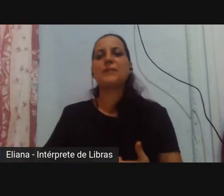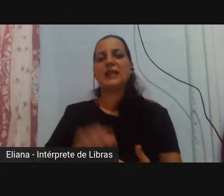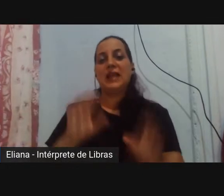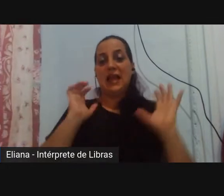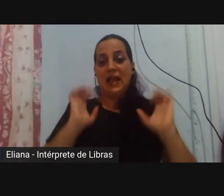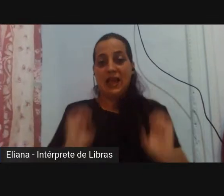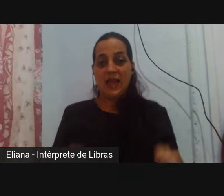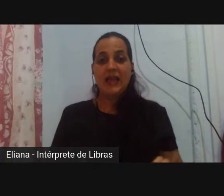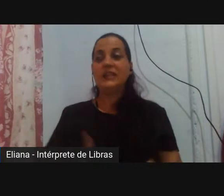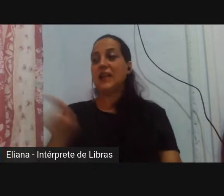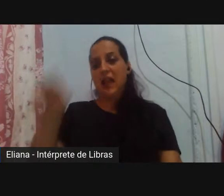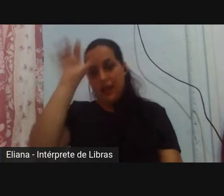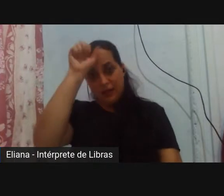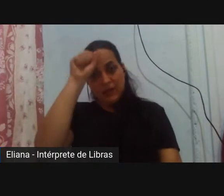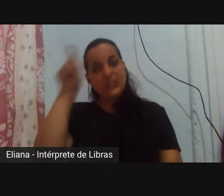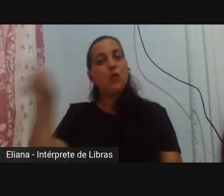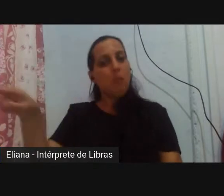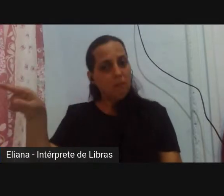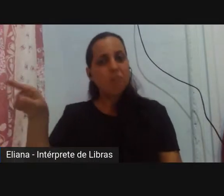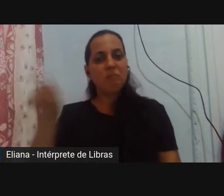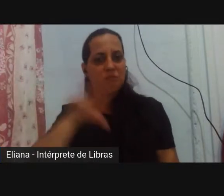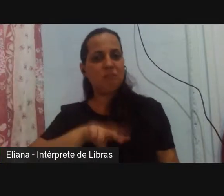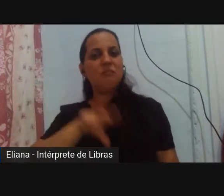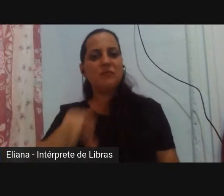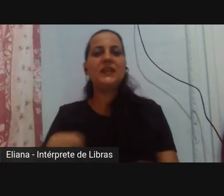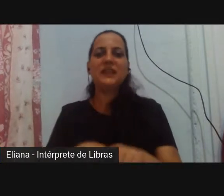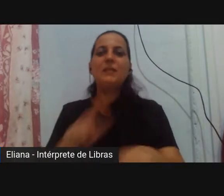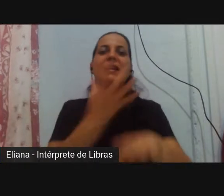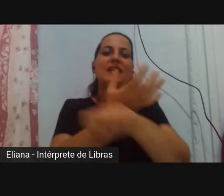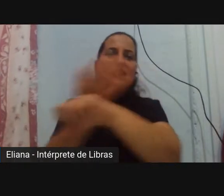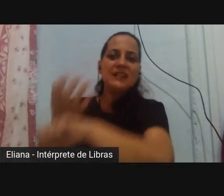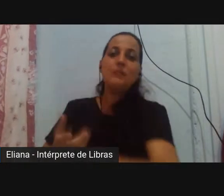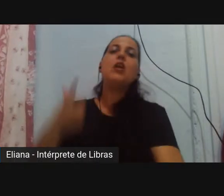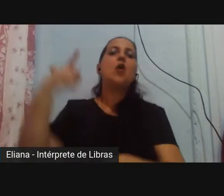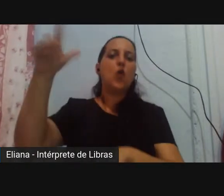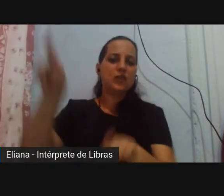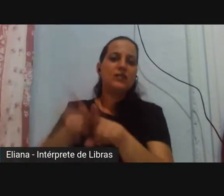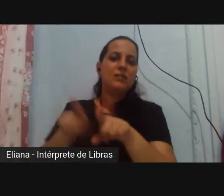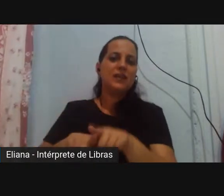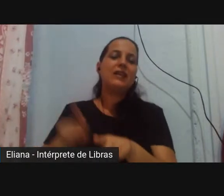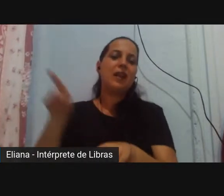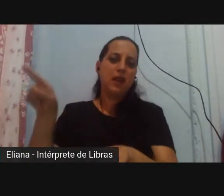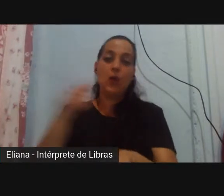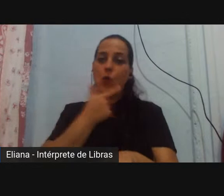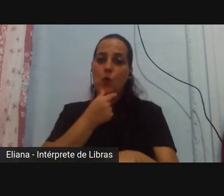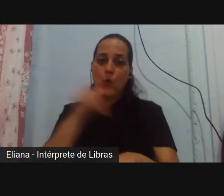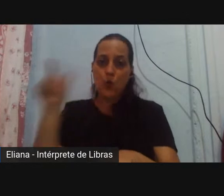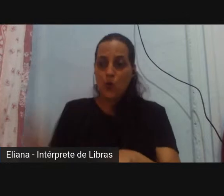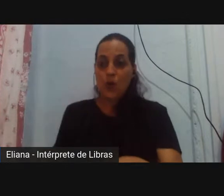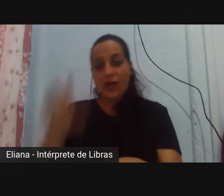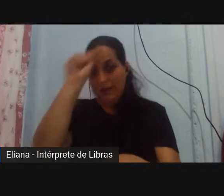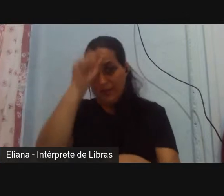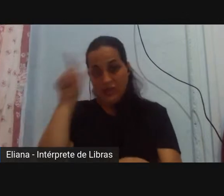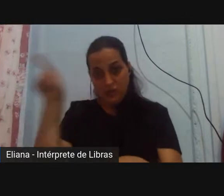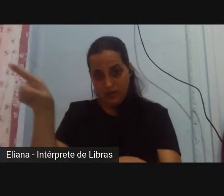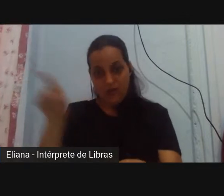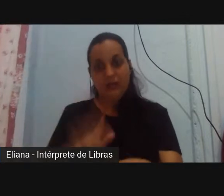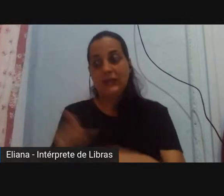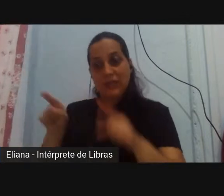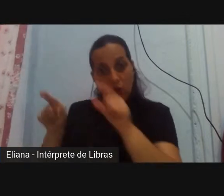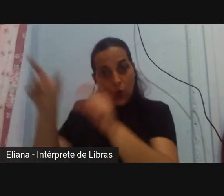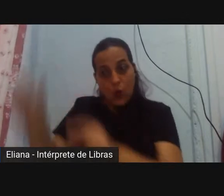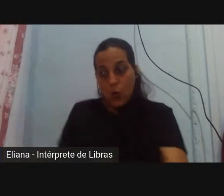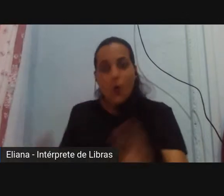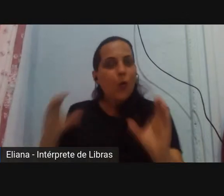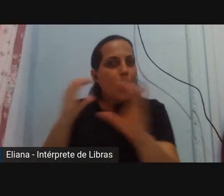e, naturalmente, as disciplinas específicas de desenho do céu. Foi essa formação